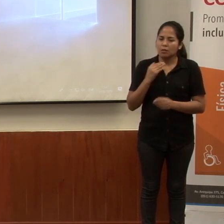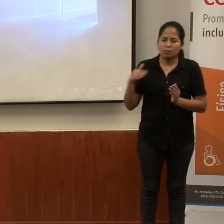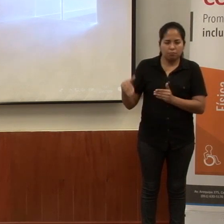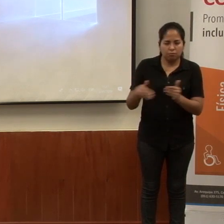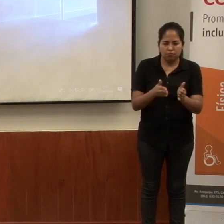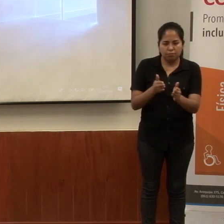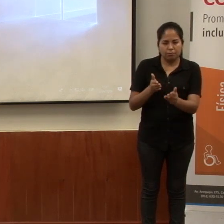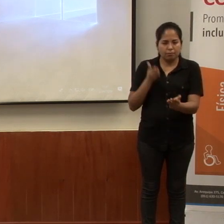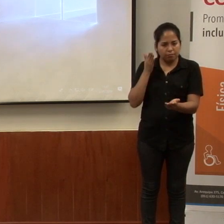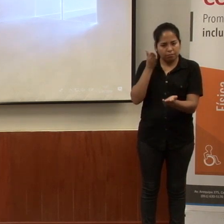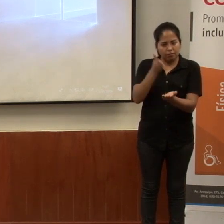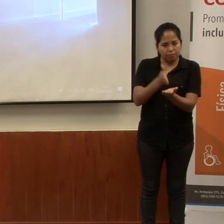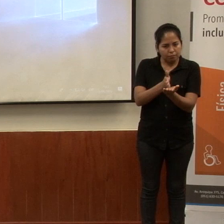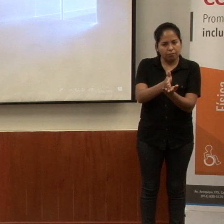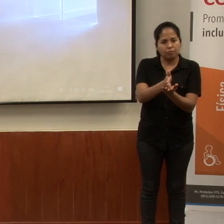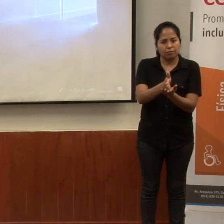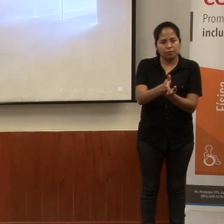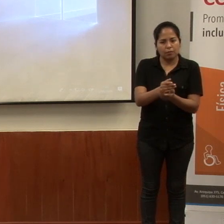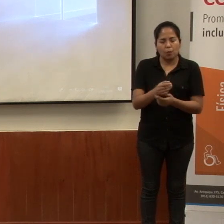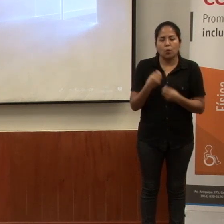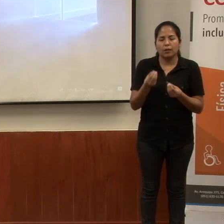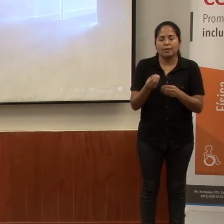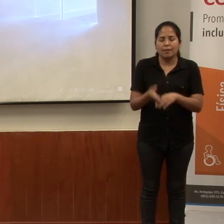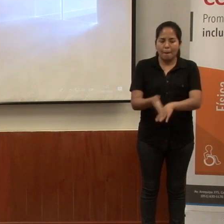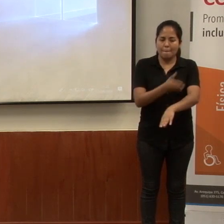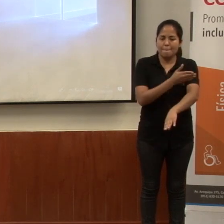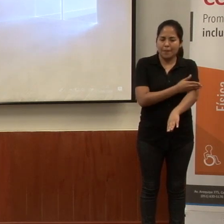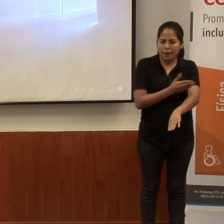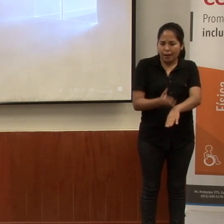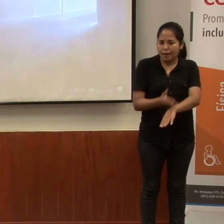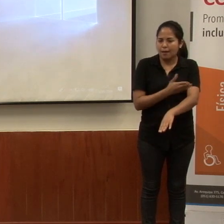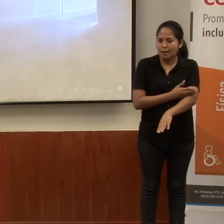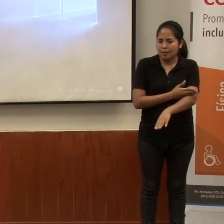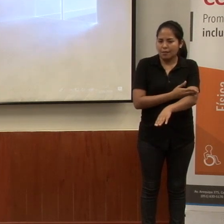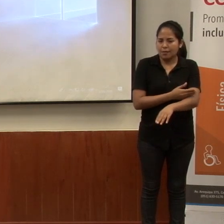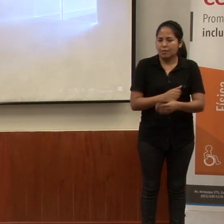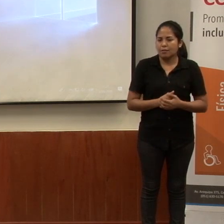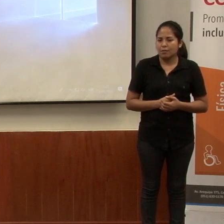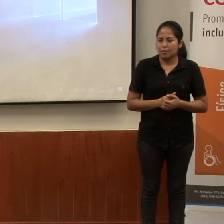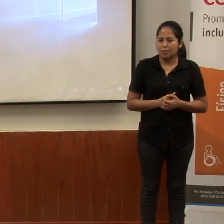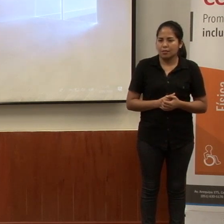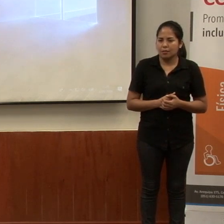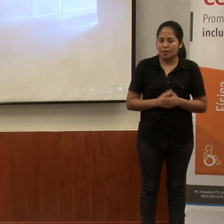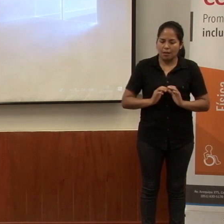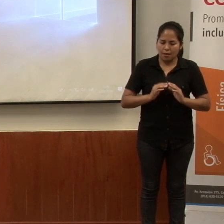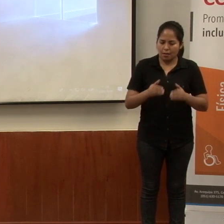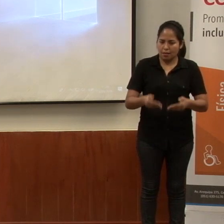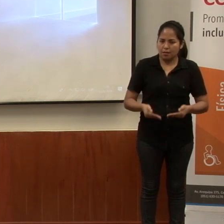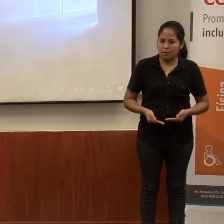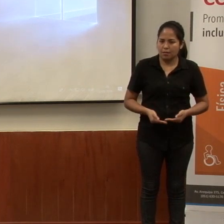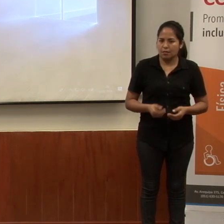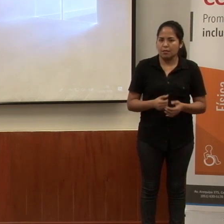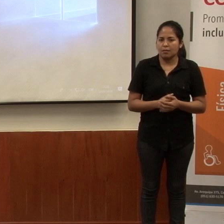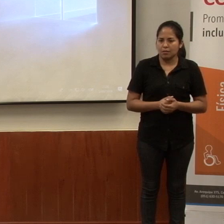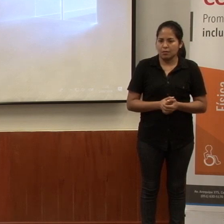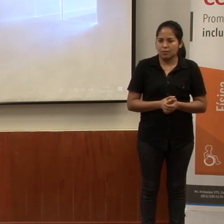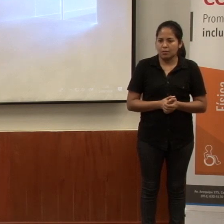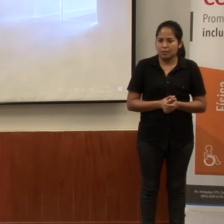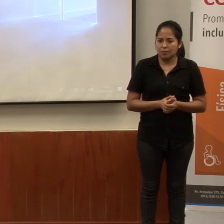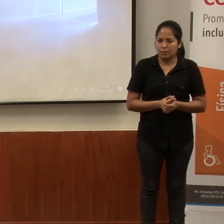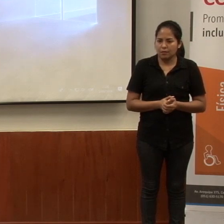donde debemos ir, porque eso es prevención. Todo lo que ha mencionado ahora Mario. Y, oh